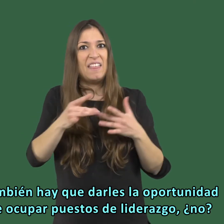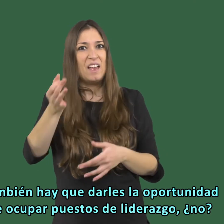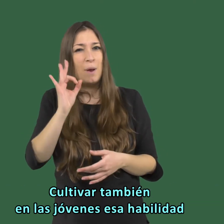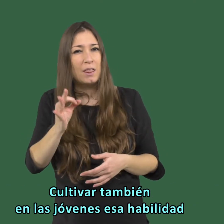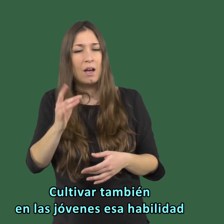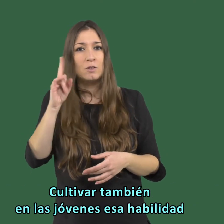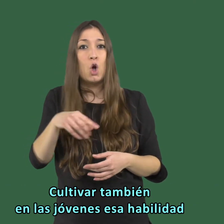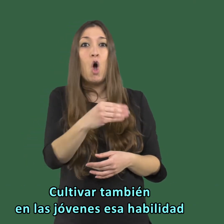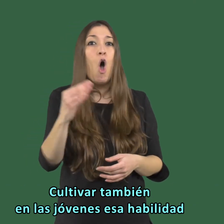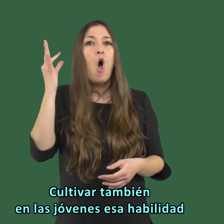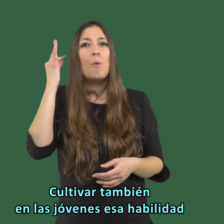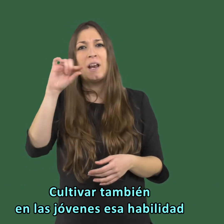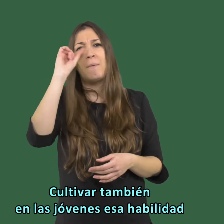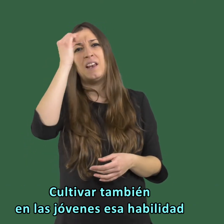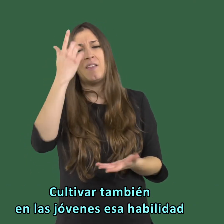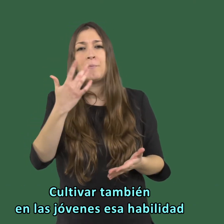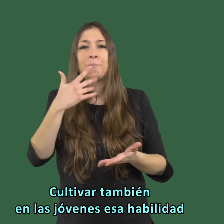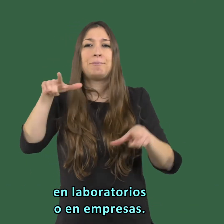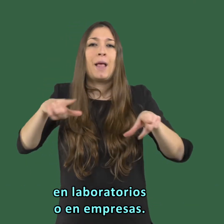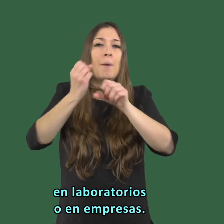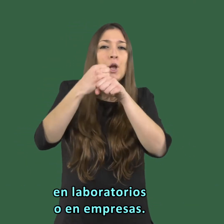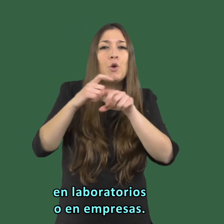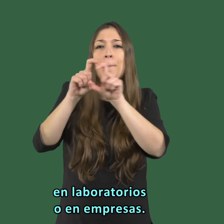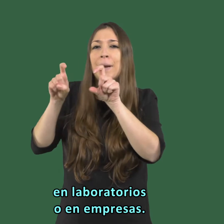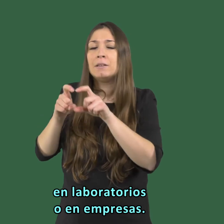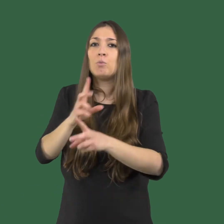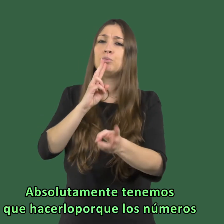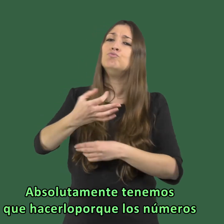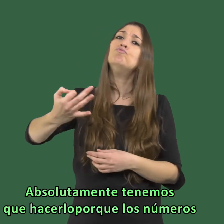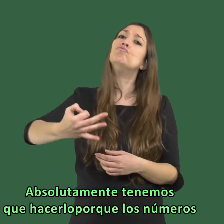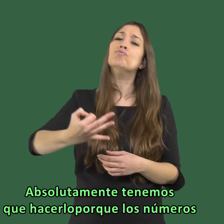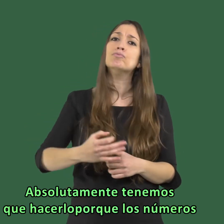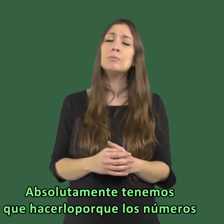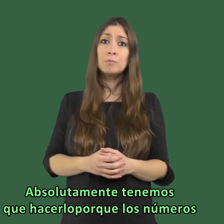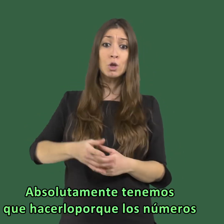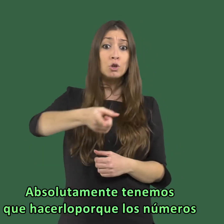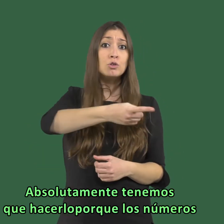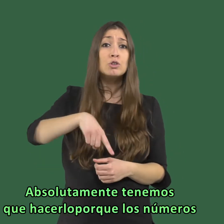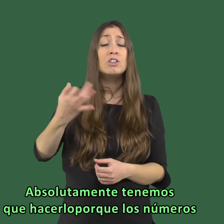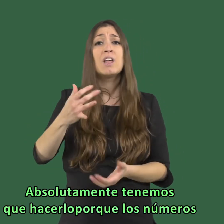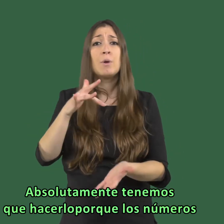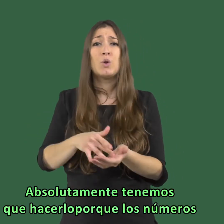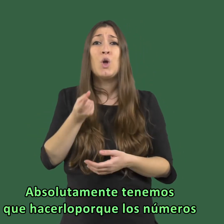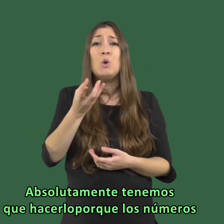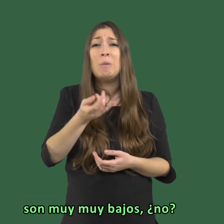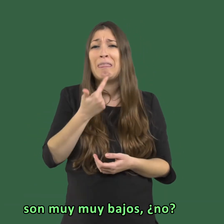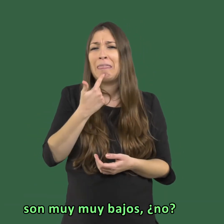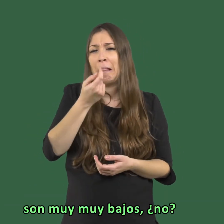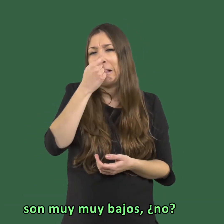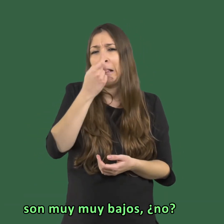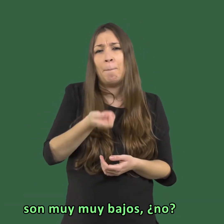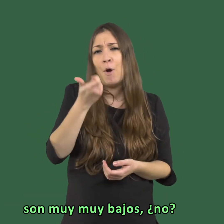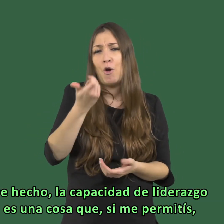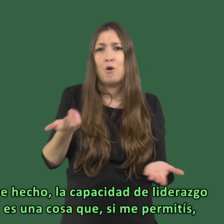liderazgo, ¿no? Cultivar también en las jóvenes esa habilidad en laboratorios o en empresas. Absolutamente, tenemos que hacerlo porque los números son muy, muy